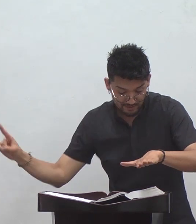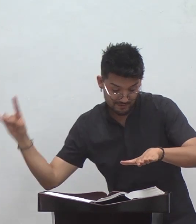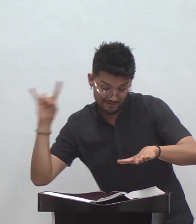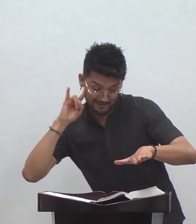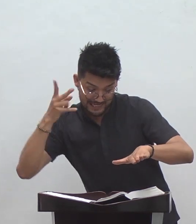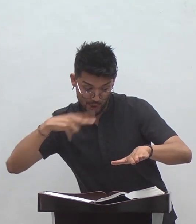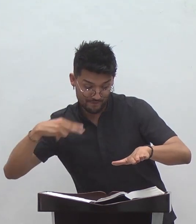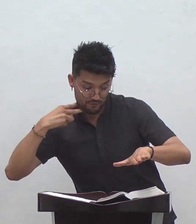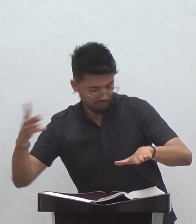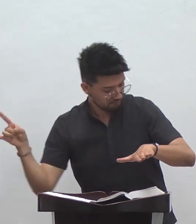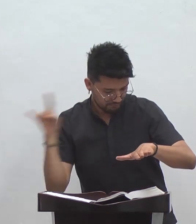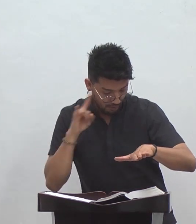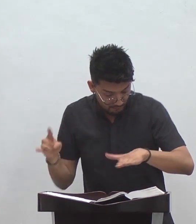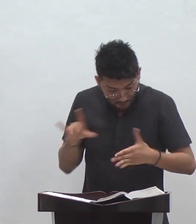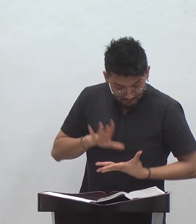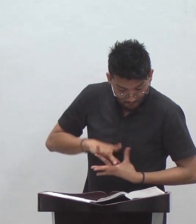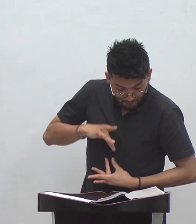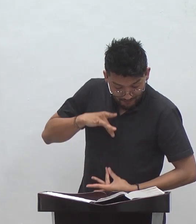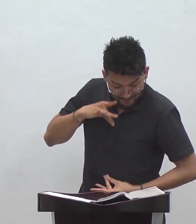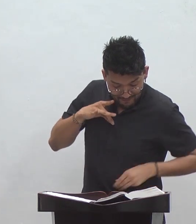los que la oyeren vivirán.